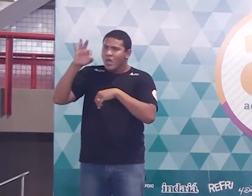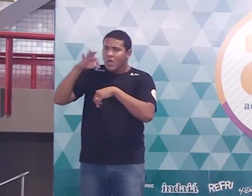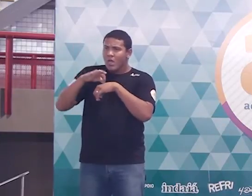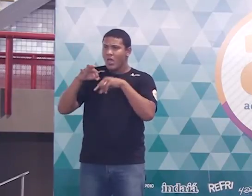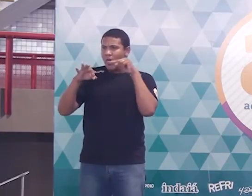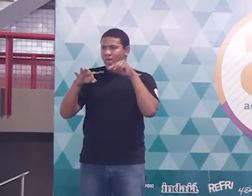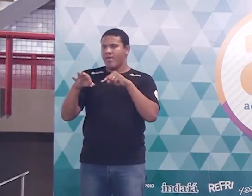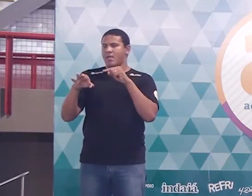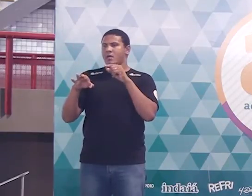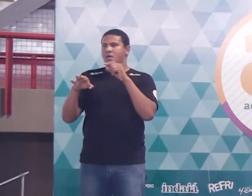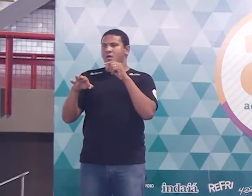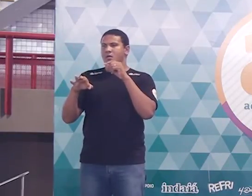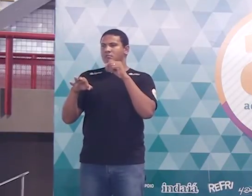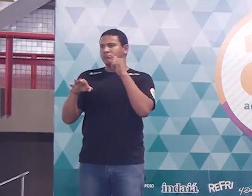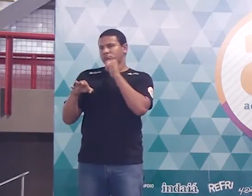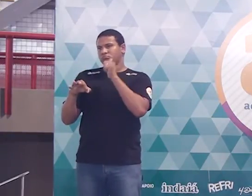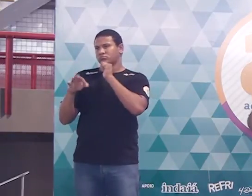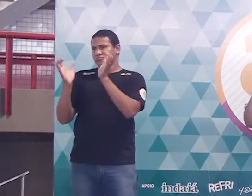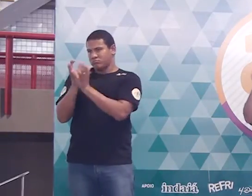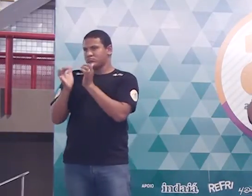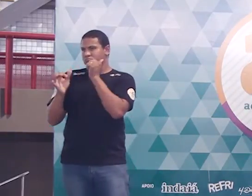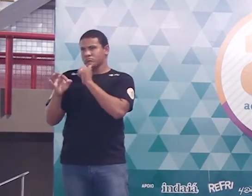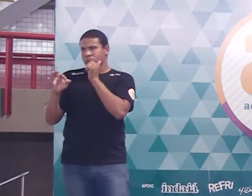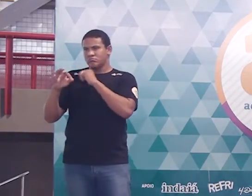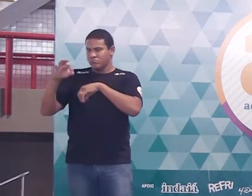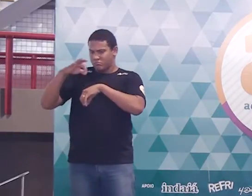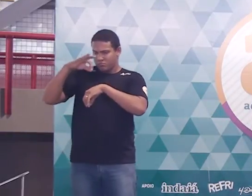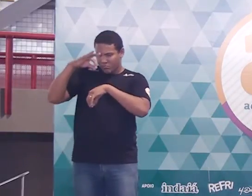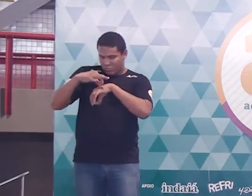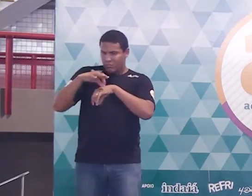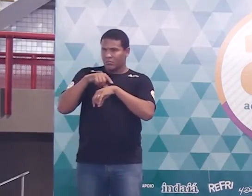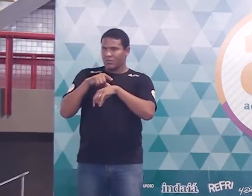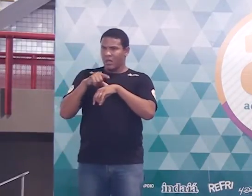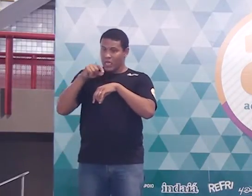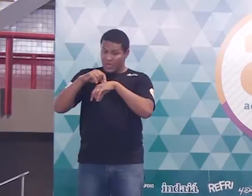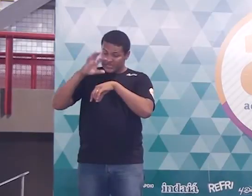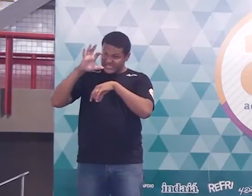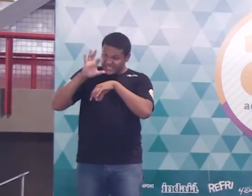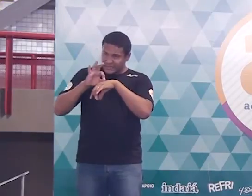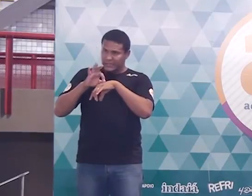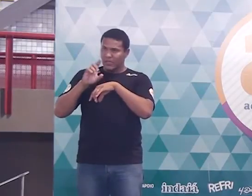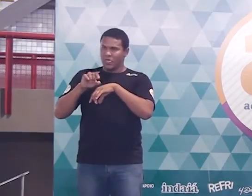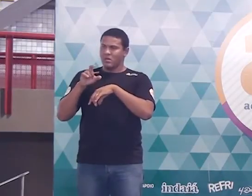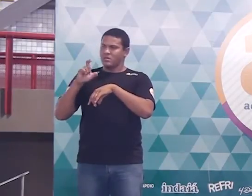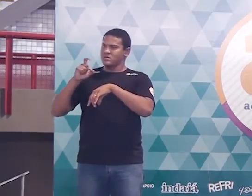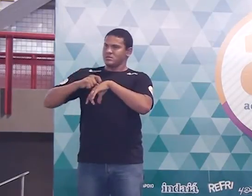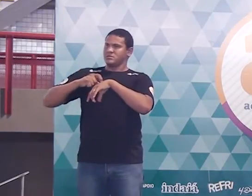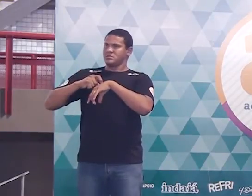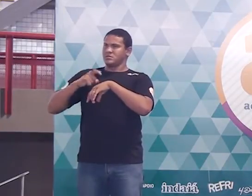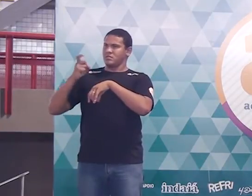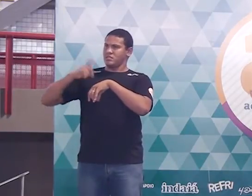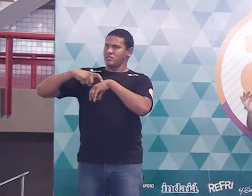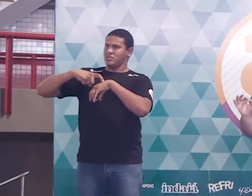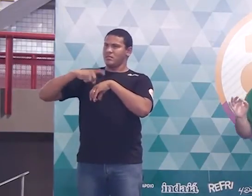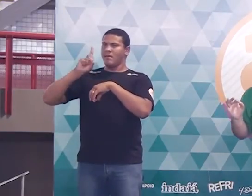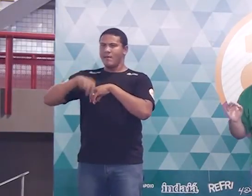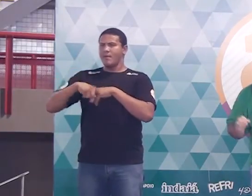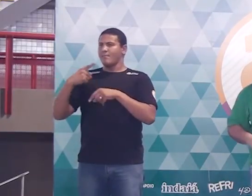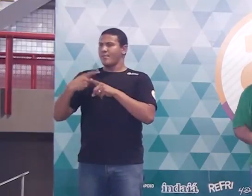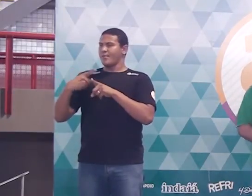fêmea. O cara diz, professor, por que só as fêmeas? Porque as fêmeas são